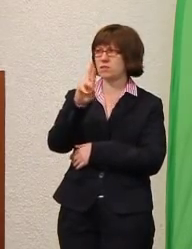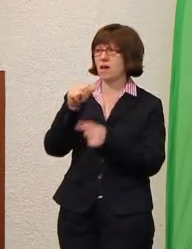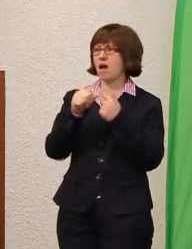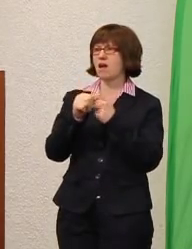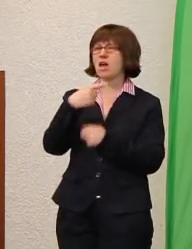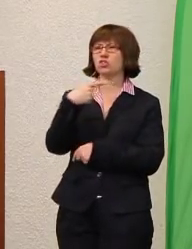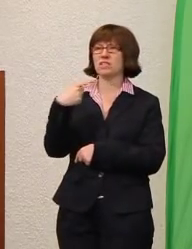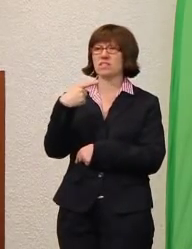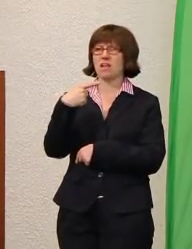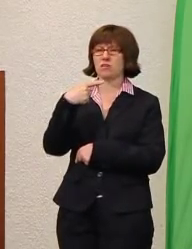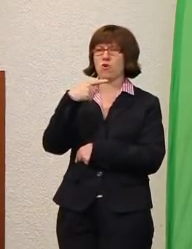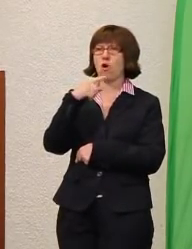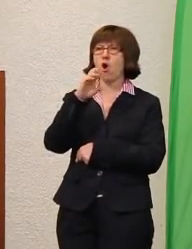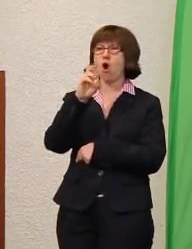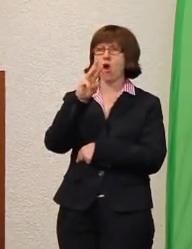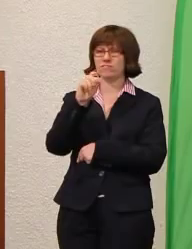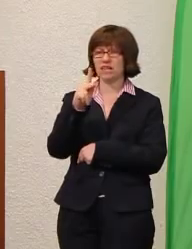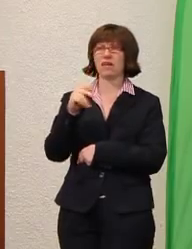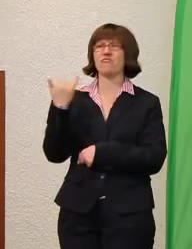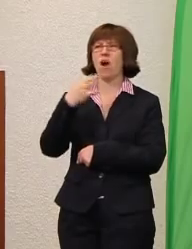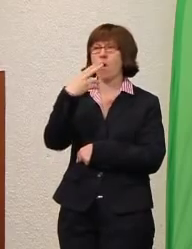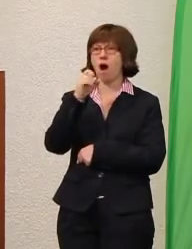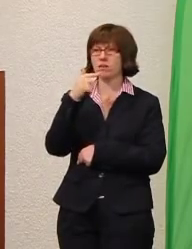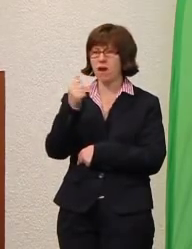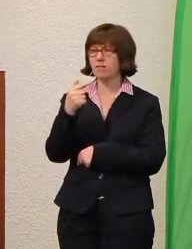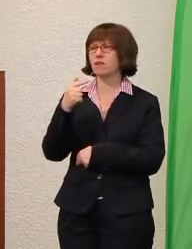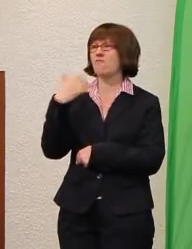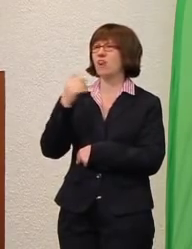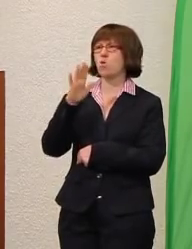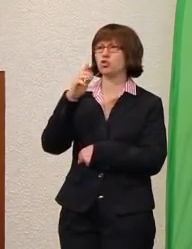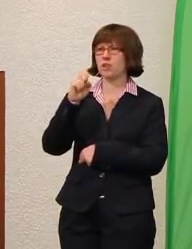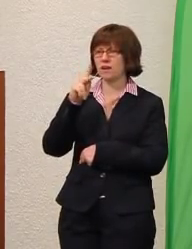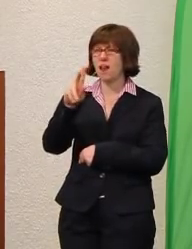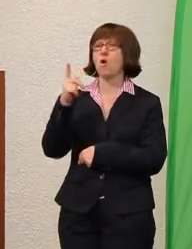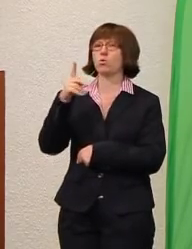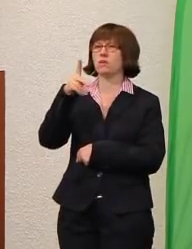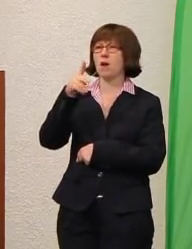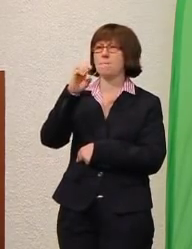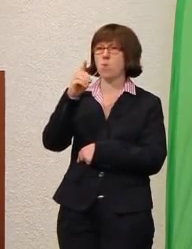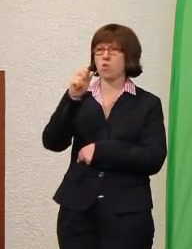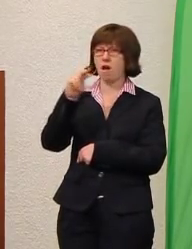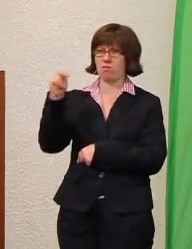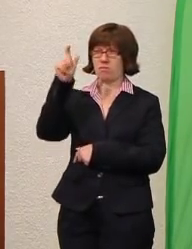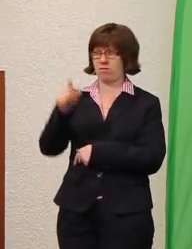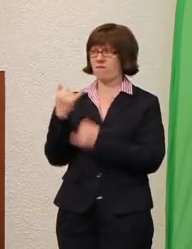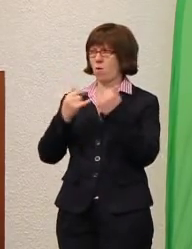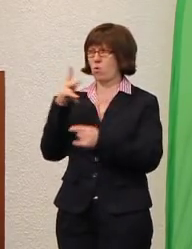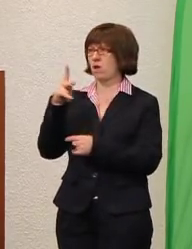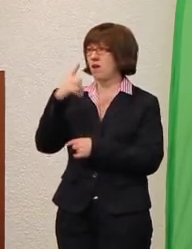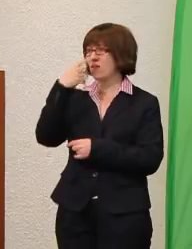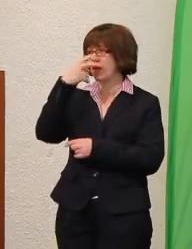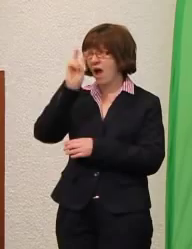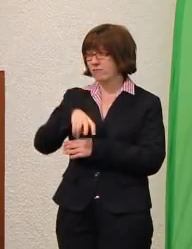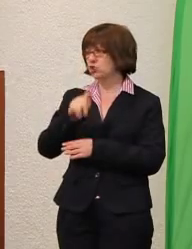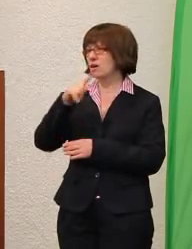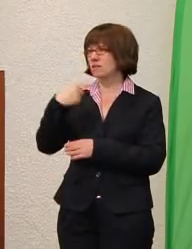Giselle Orlowski, Eliane Hartert, Diana Schinkel und Audrey Fodan. Wenn ihr einverstanden seid,